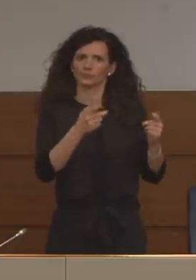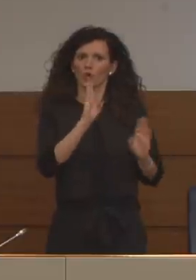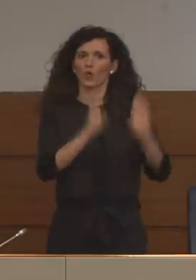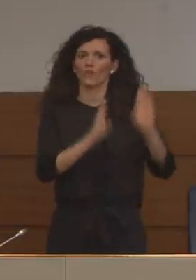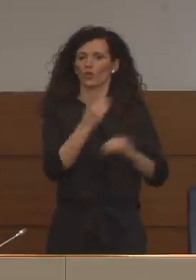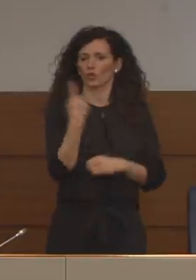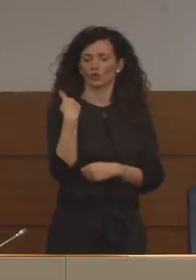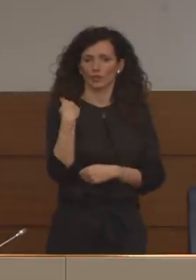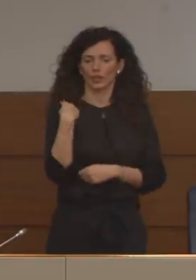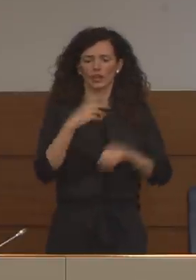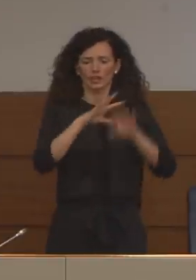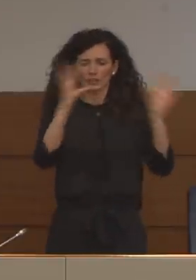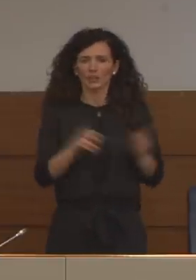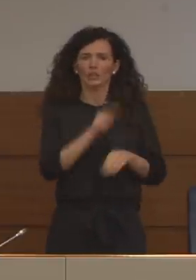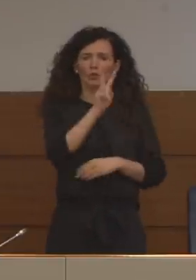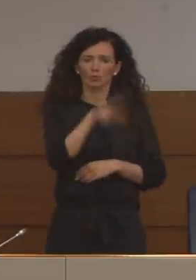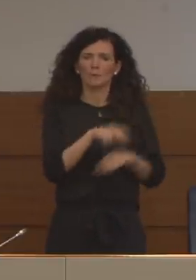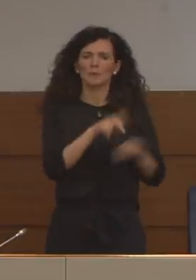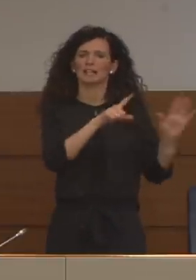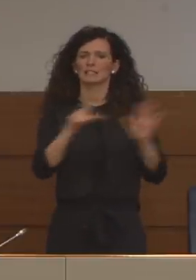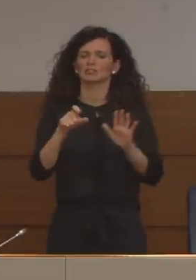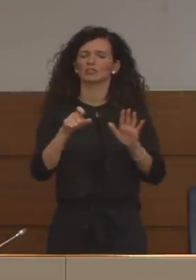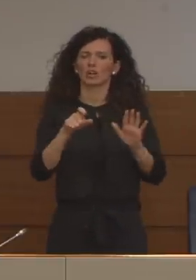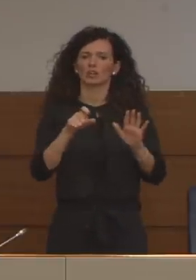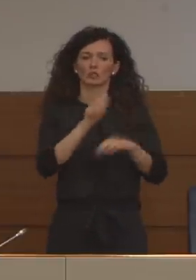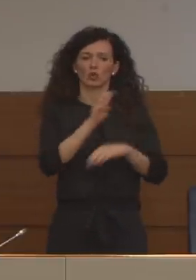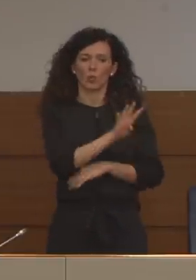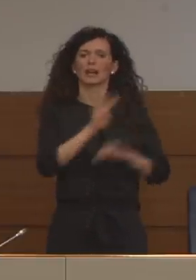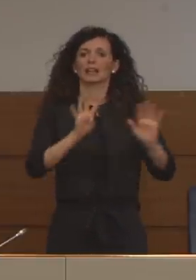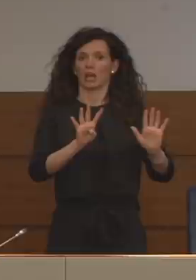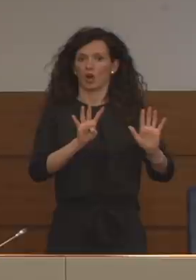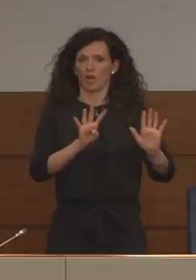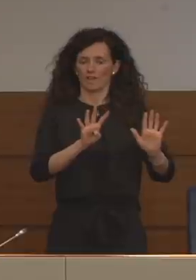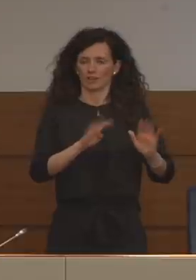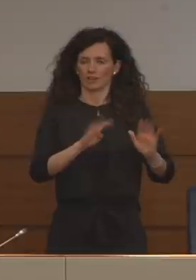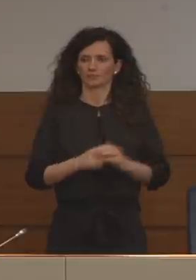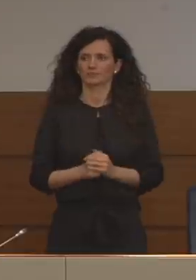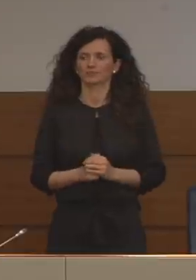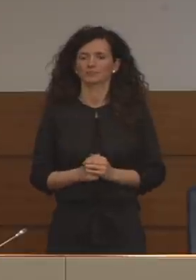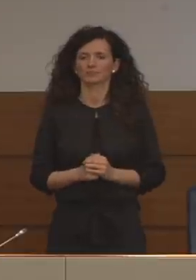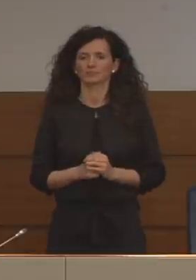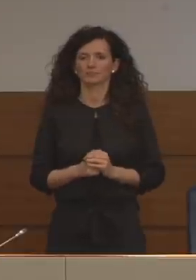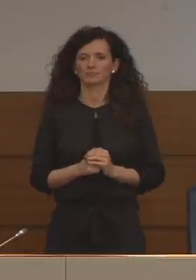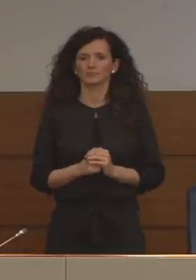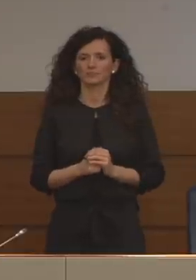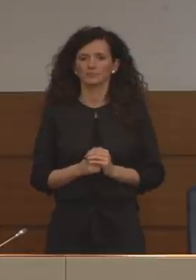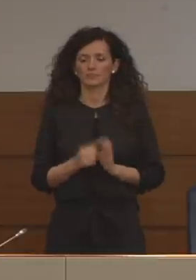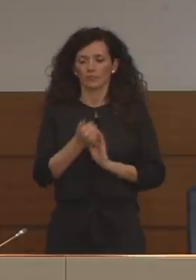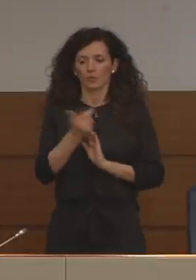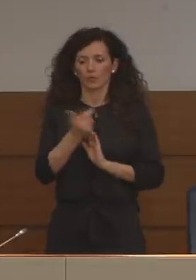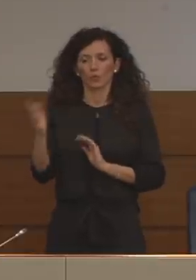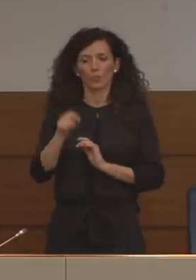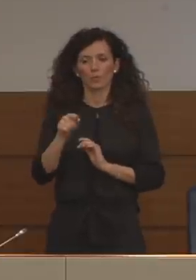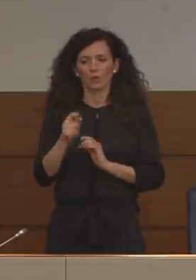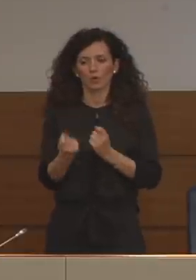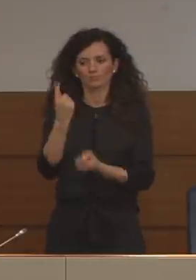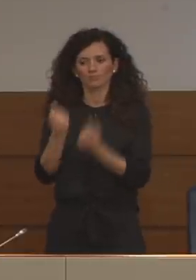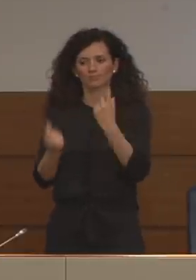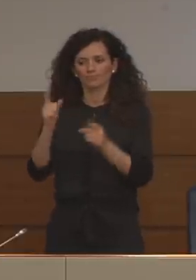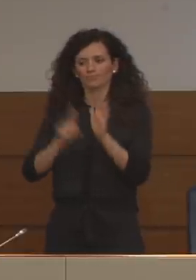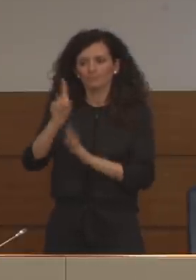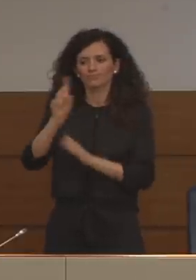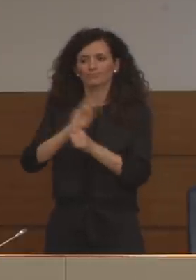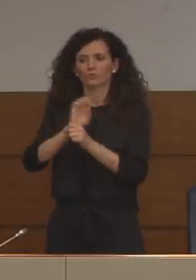ieri e porta il totale a 2.749 il numero dei nuovi casi positivi